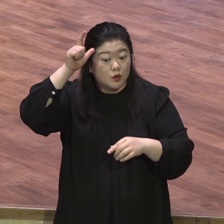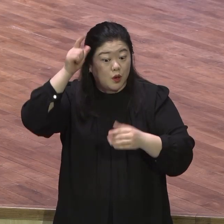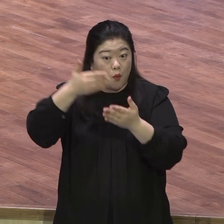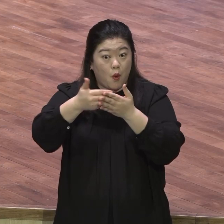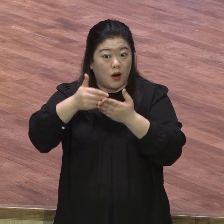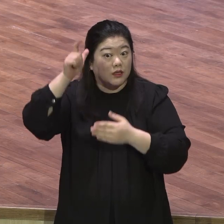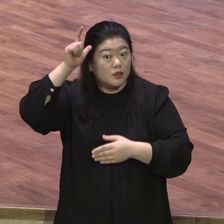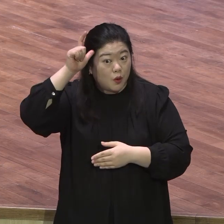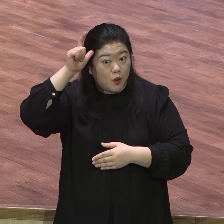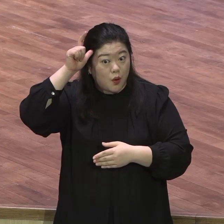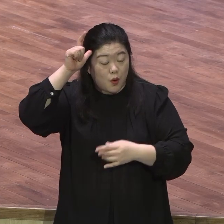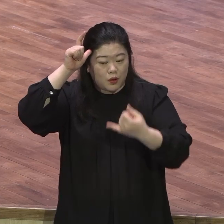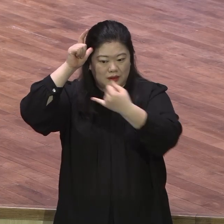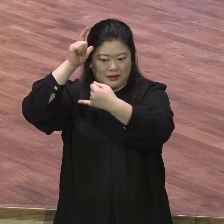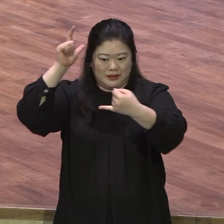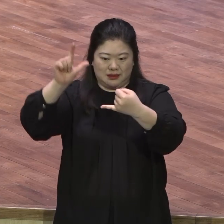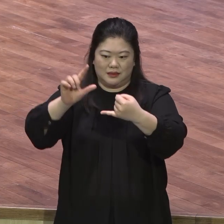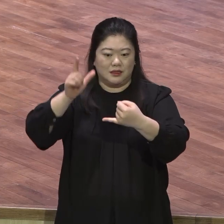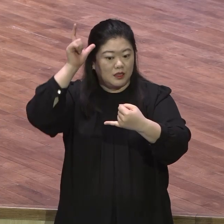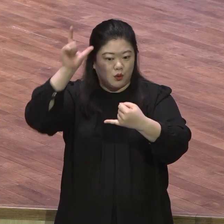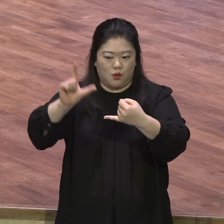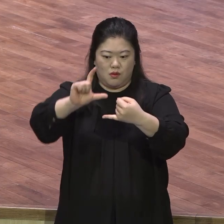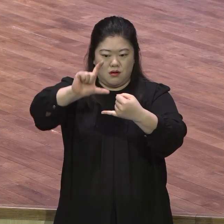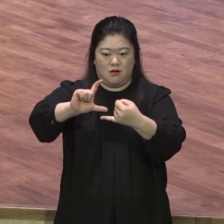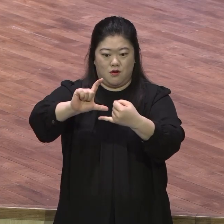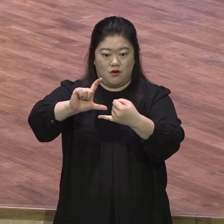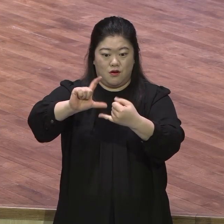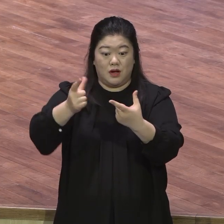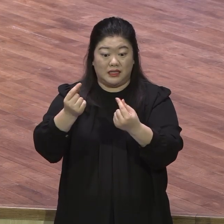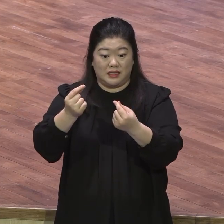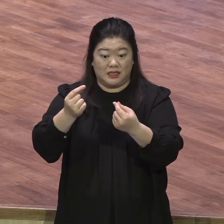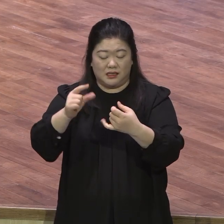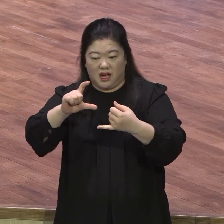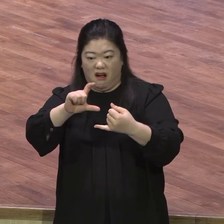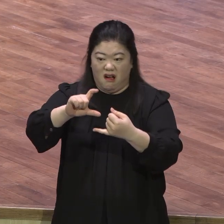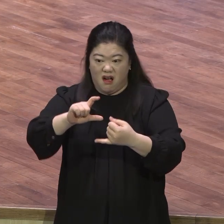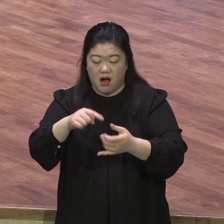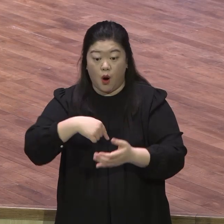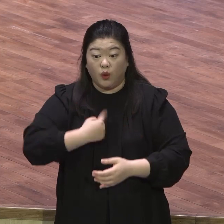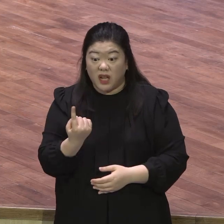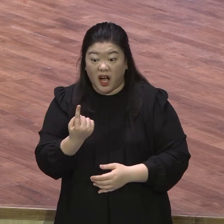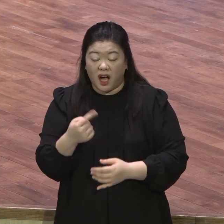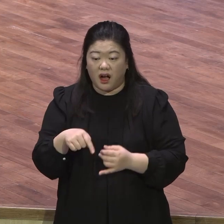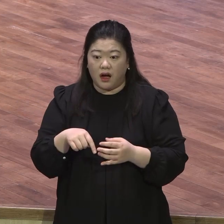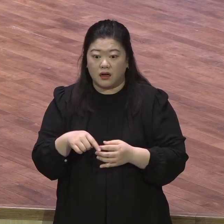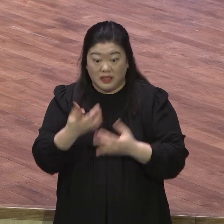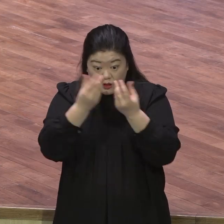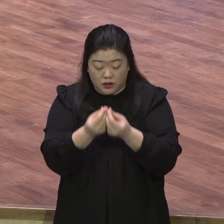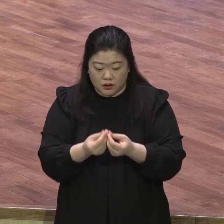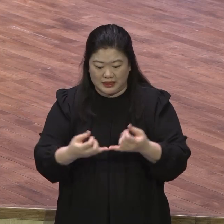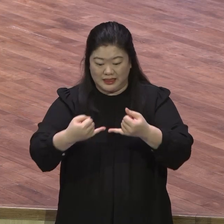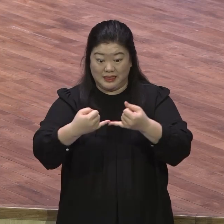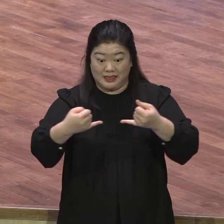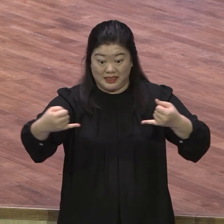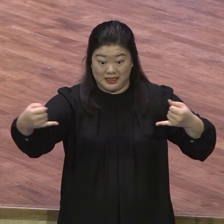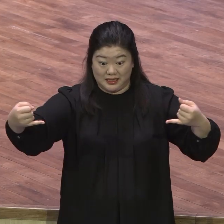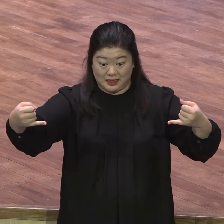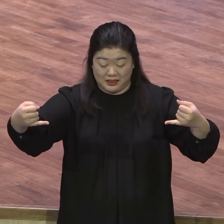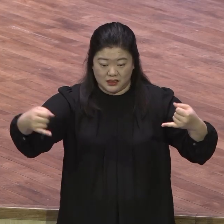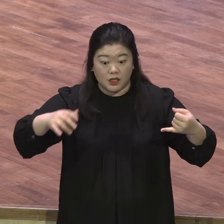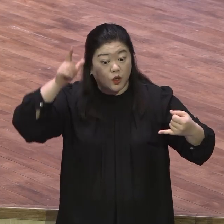마치 외주를 타듯이 불안한 것이 인생이다. 소가 외주를 타면 어떻게 되겠어요? 얼마나